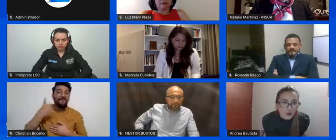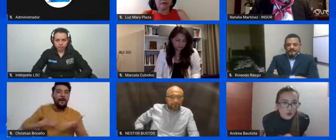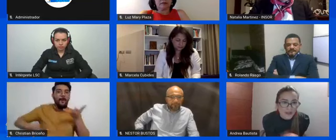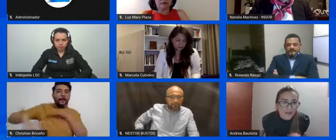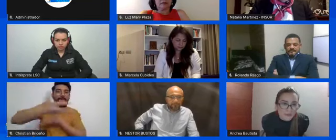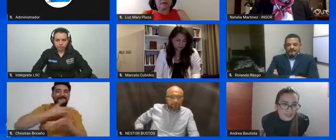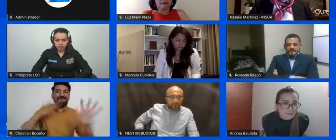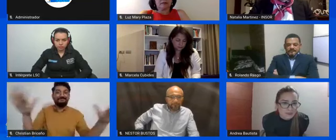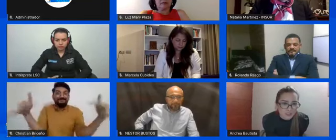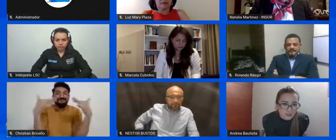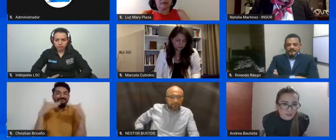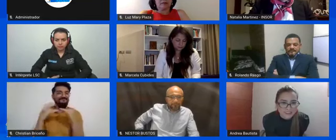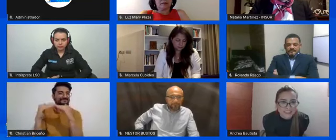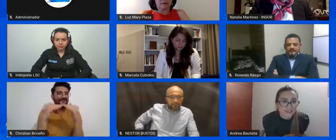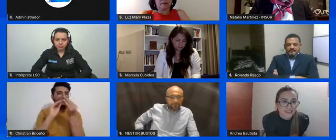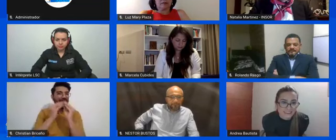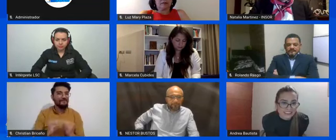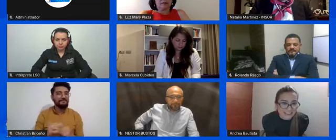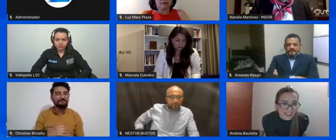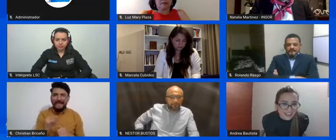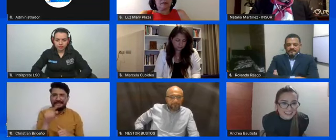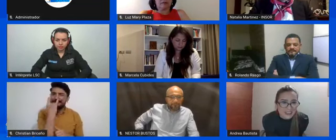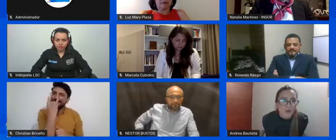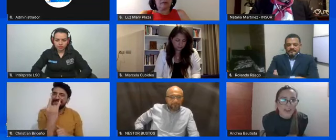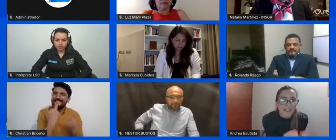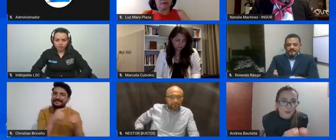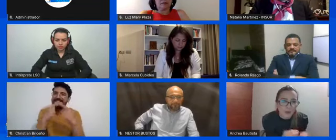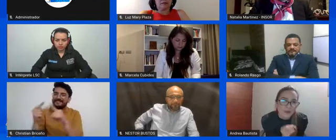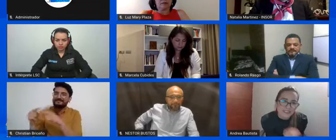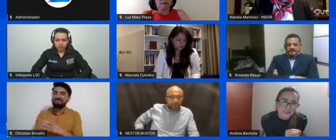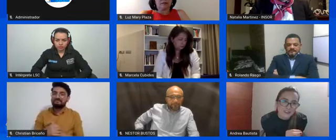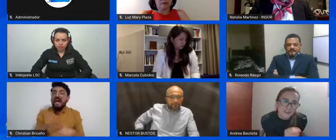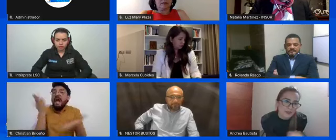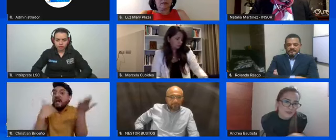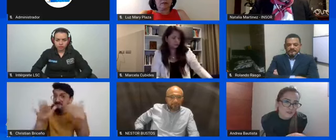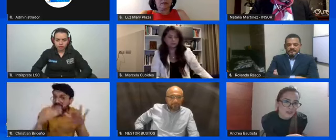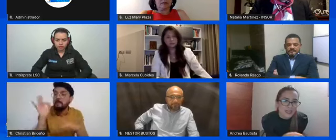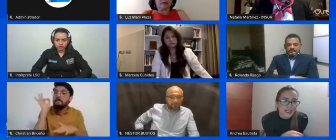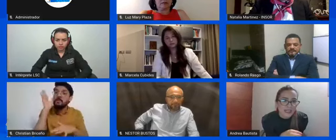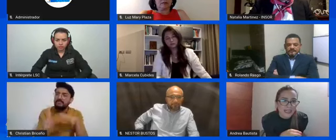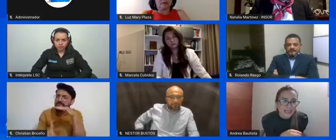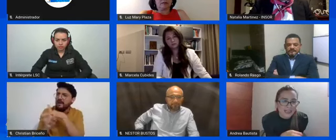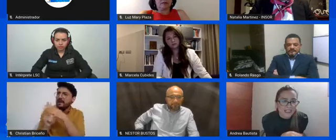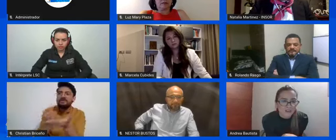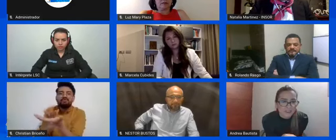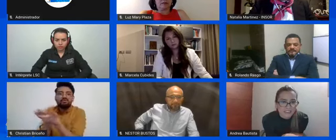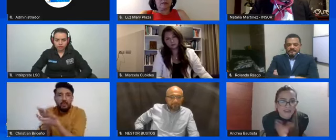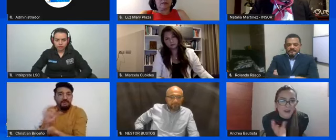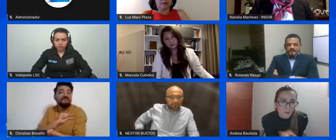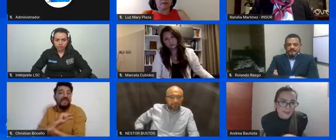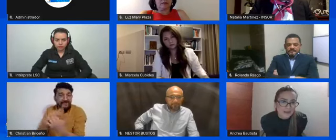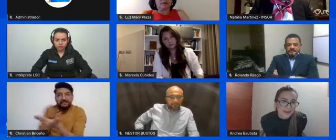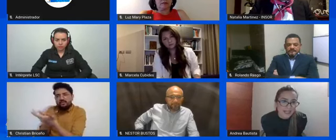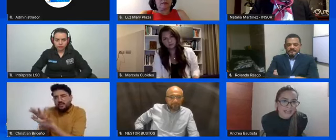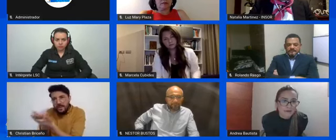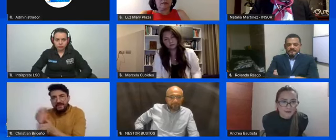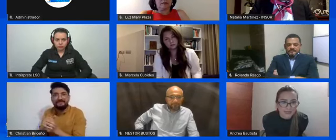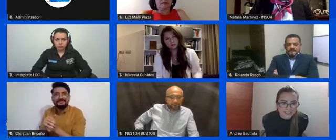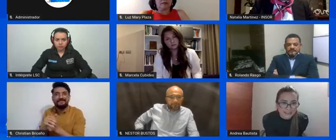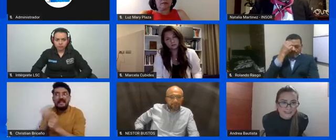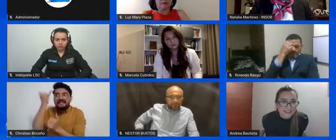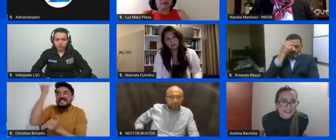conocer un poco lo que viven las personas sordas de las diferentes edades y cómo generar un poco más esos espacios donde se le da como más también